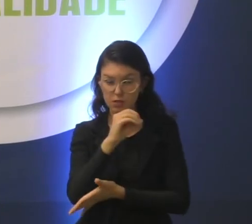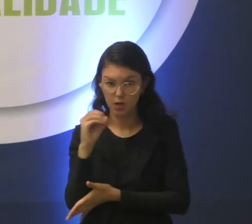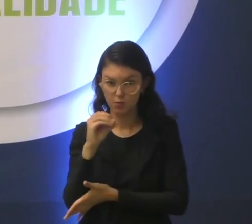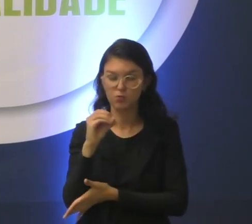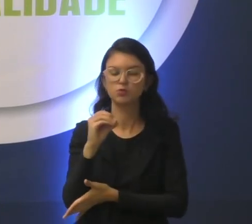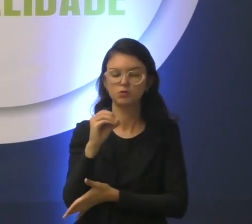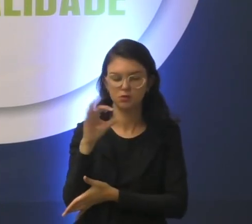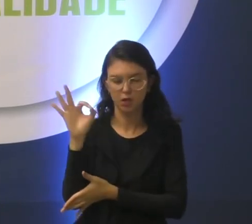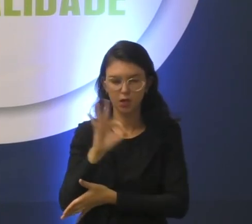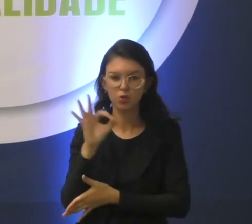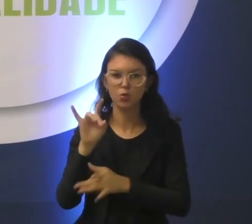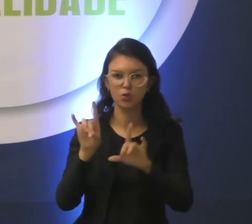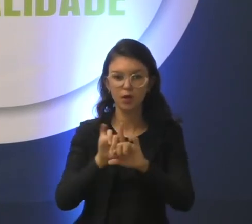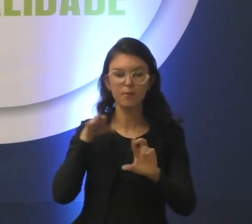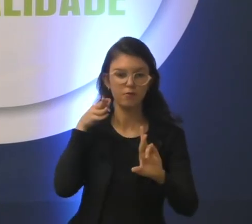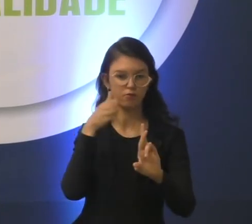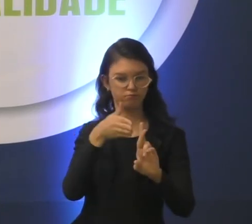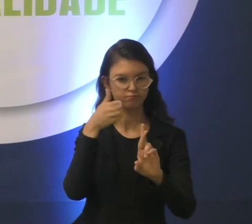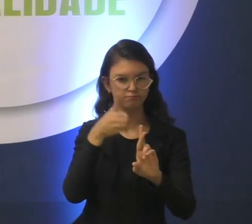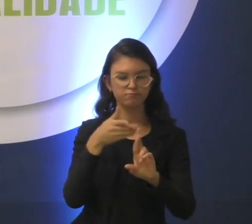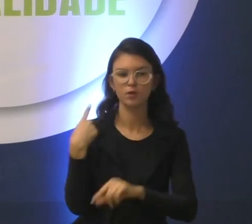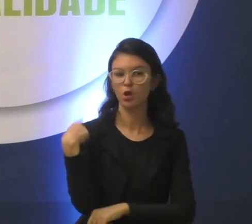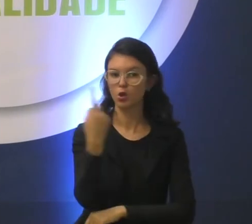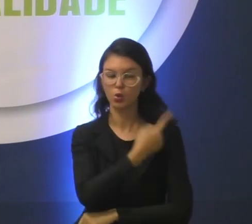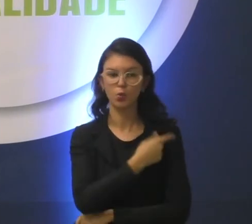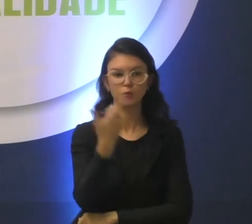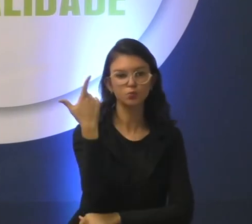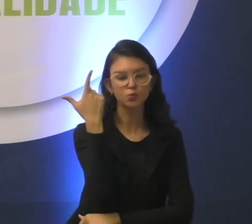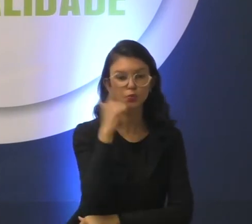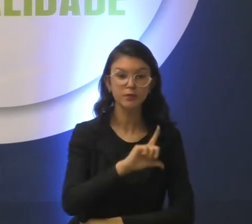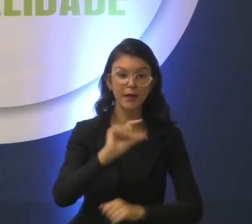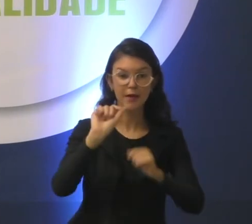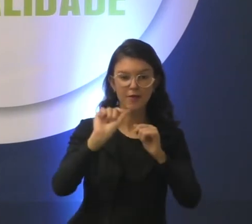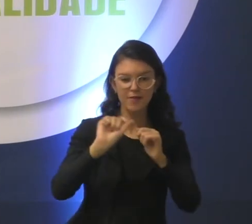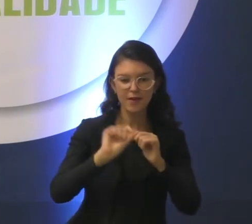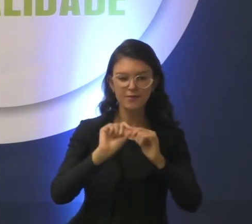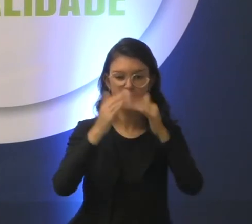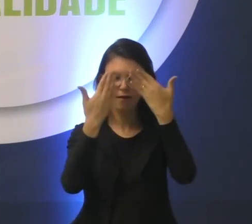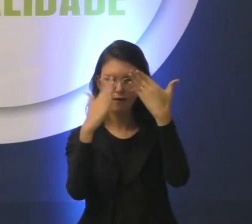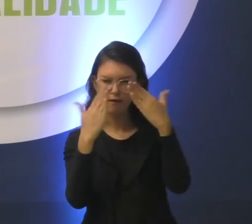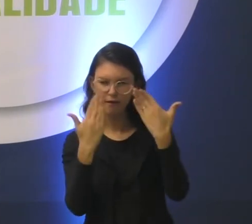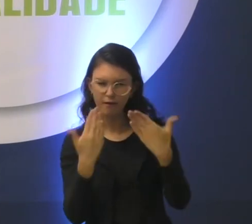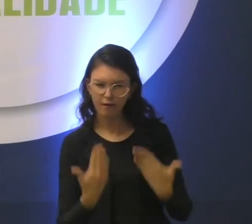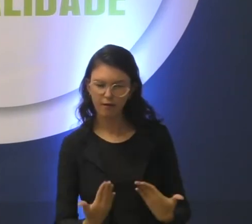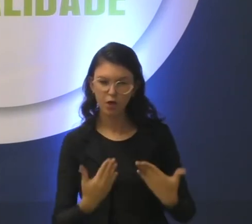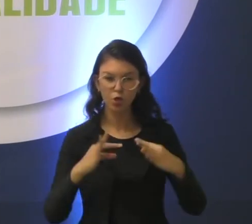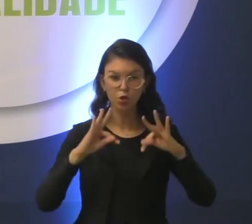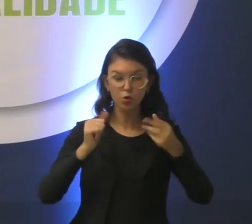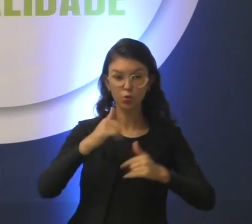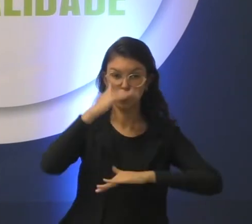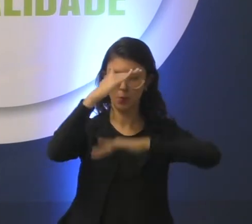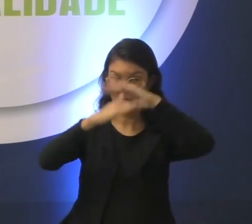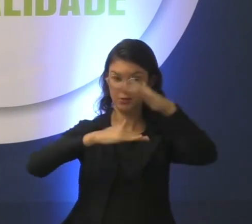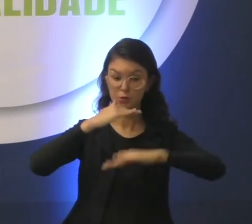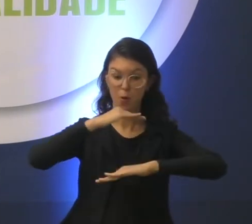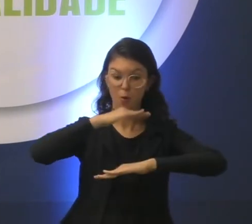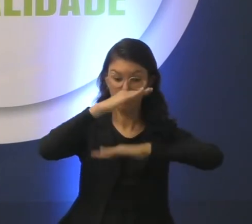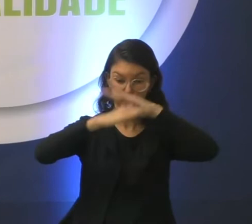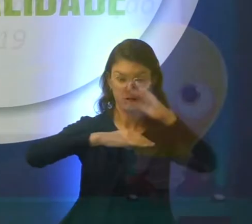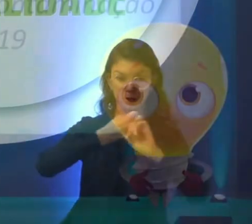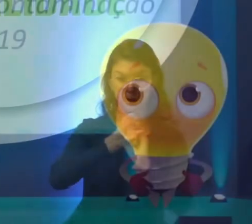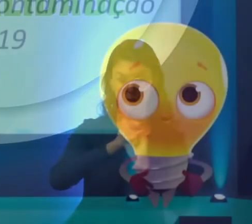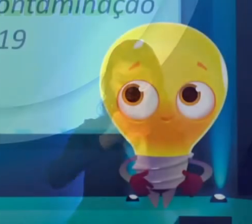georreferenciamento dessas aplicações de formulários, a gente consegue fazer toda a auditoria do processo. Então, é um processo robusto que a